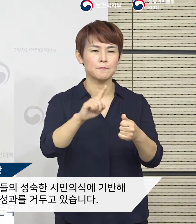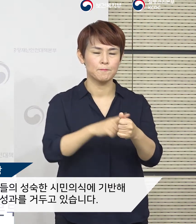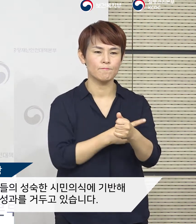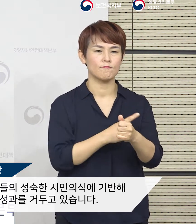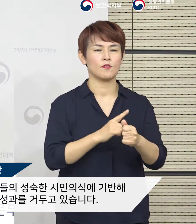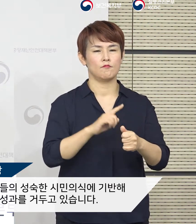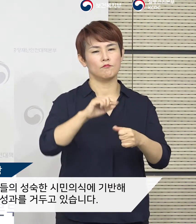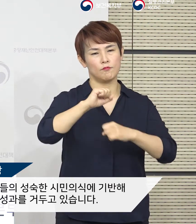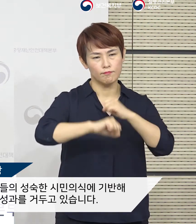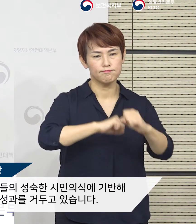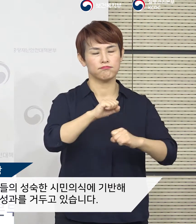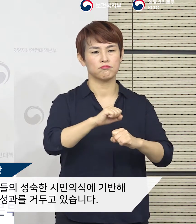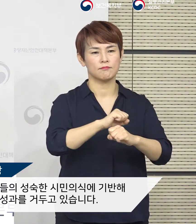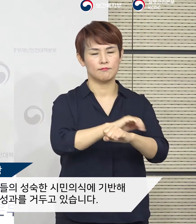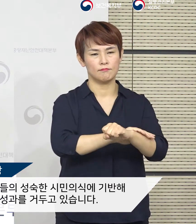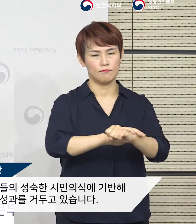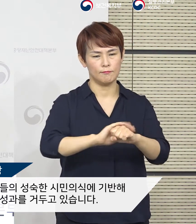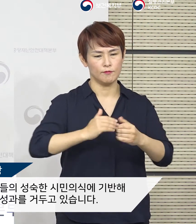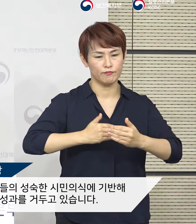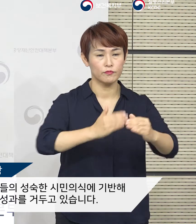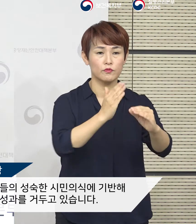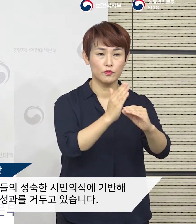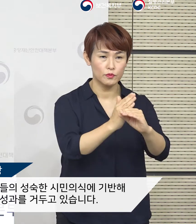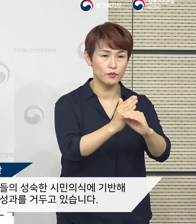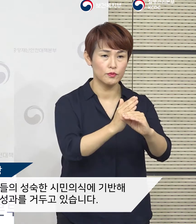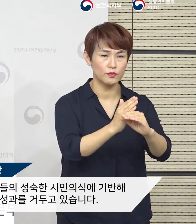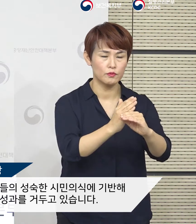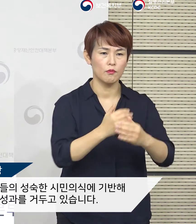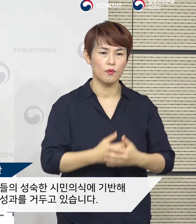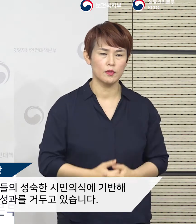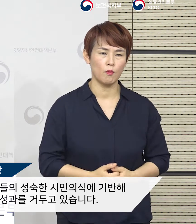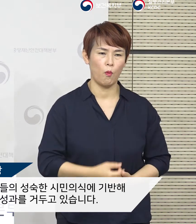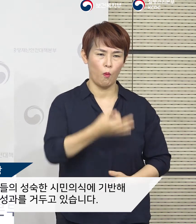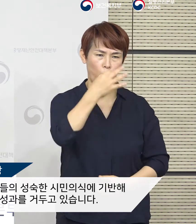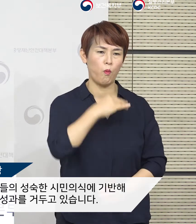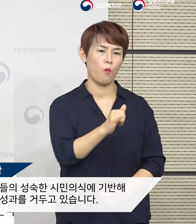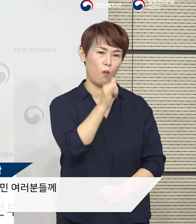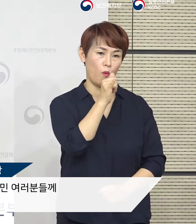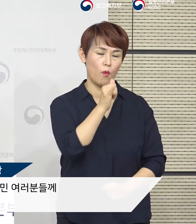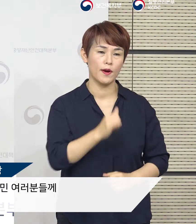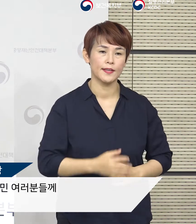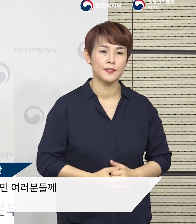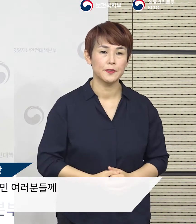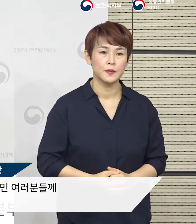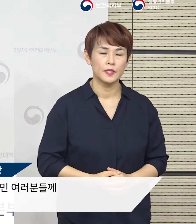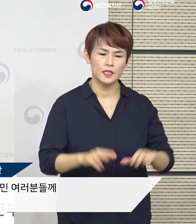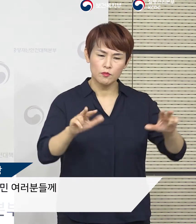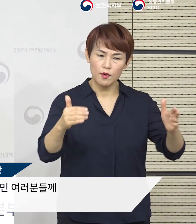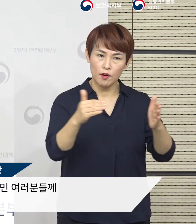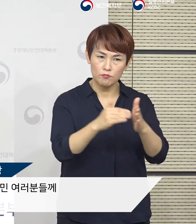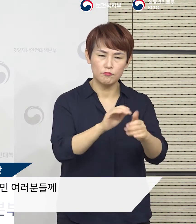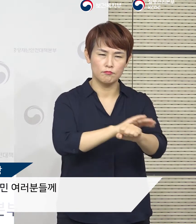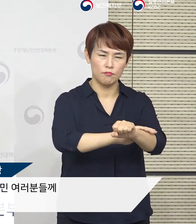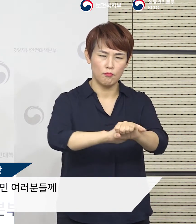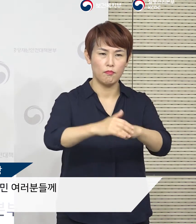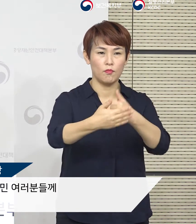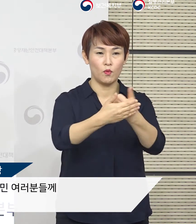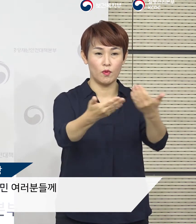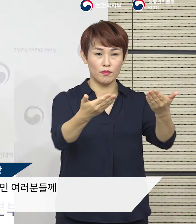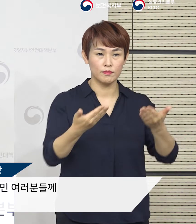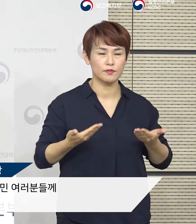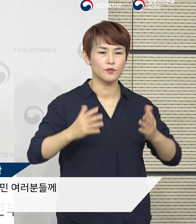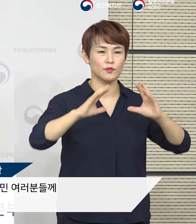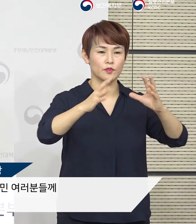보다 자율적이고 민주적으로 진행되며 상당한 성과를 거두고 있습니다. 지금까지 성숙한 시민의식을